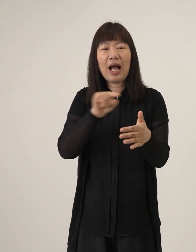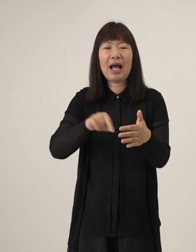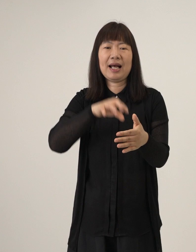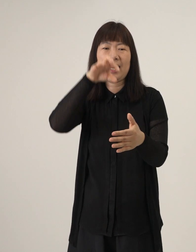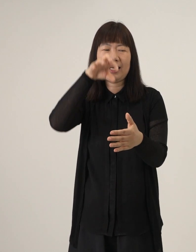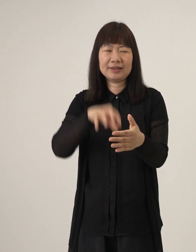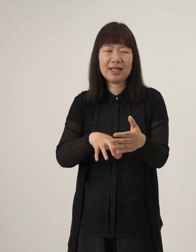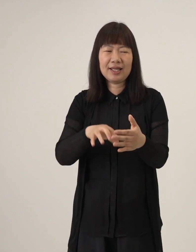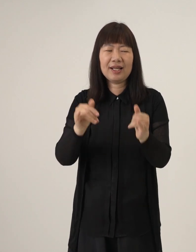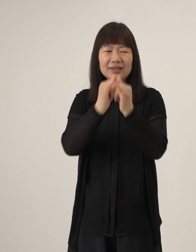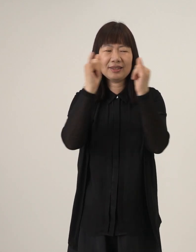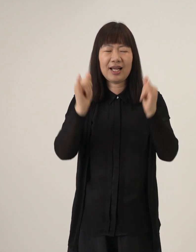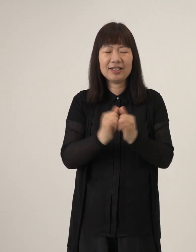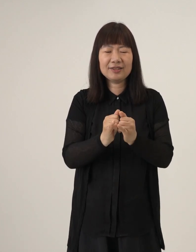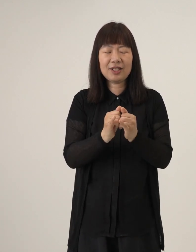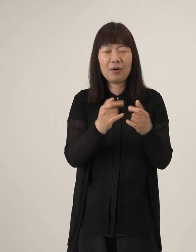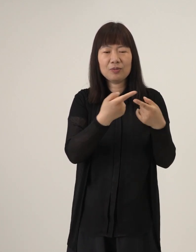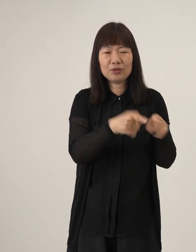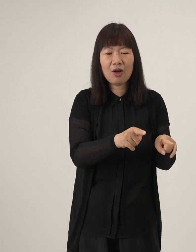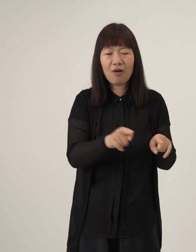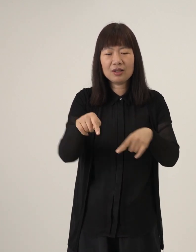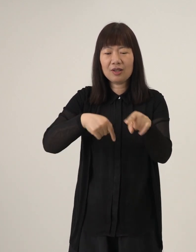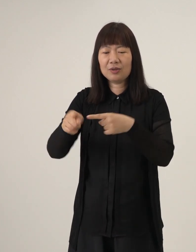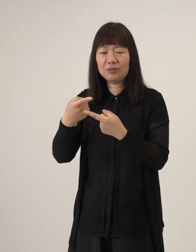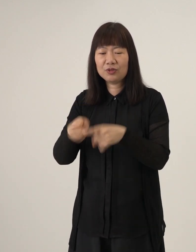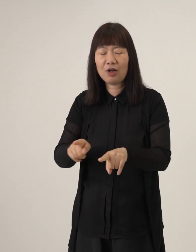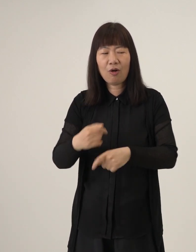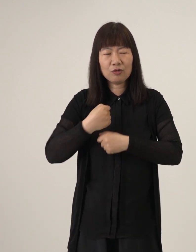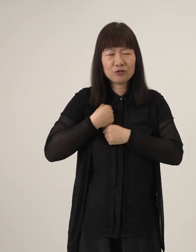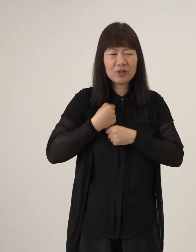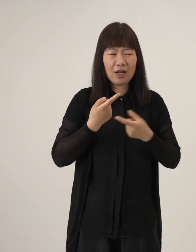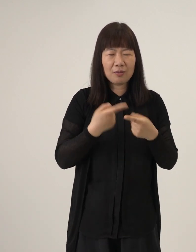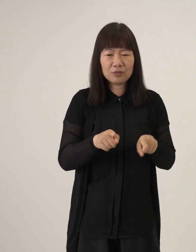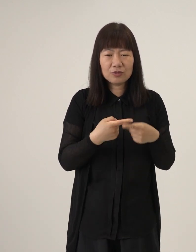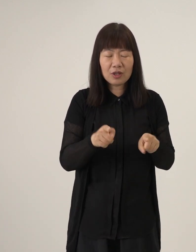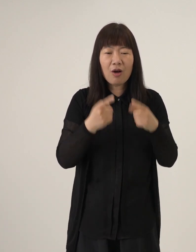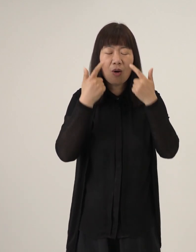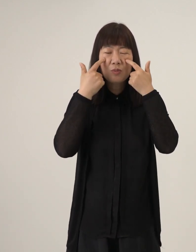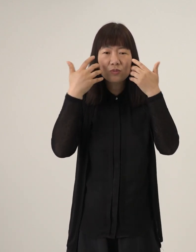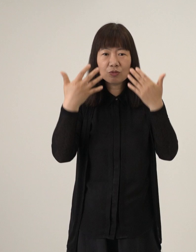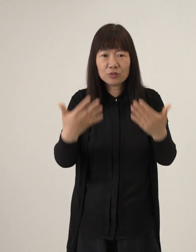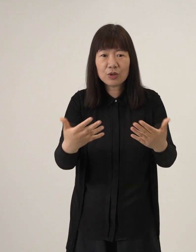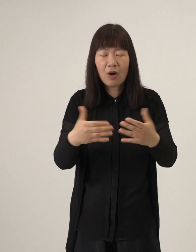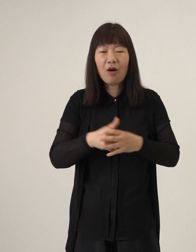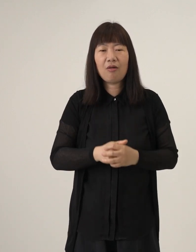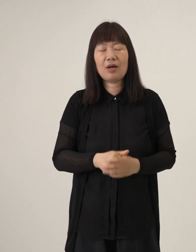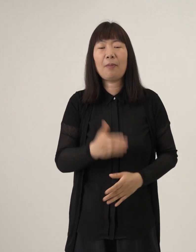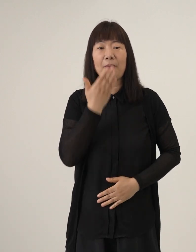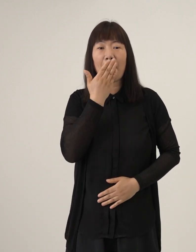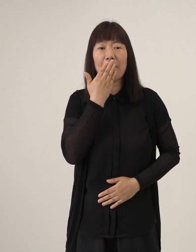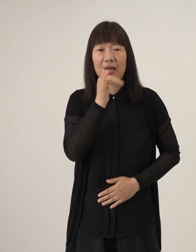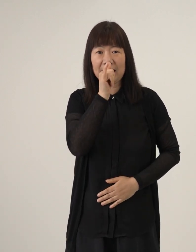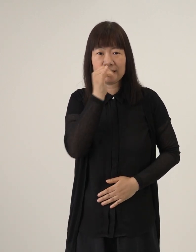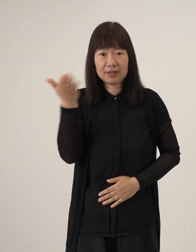우리는 사회적인 분석, 정치적인 분석, 군사적인 분석을 분명